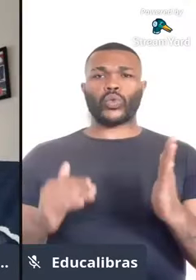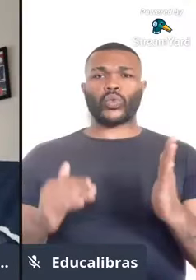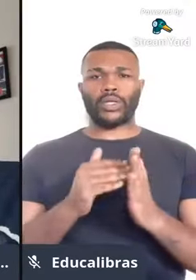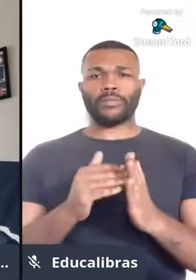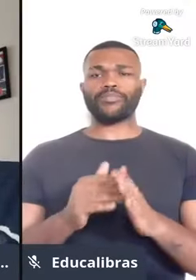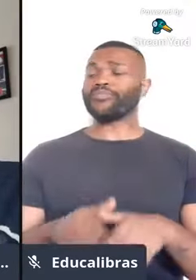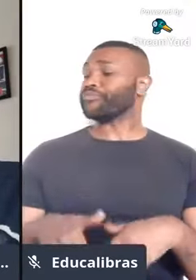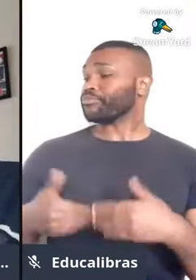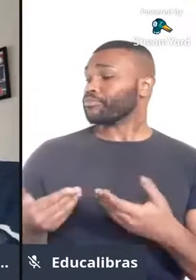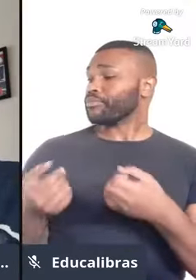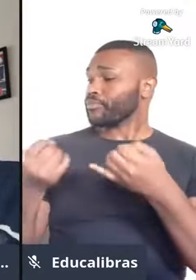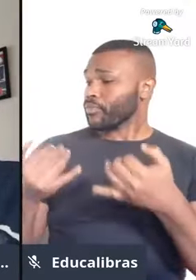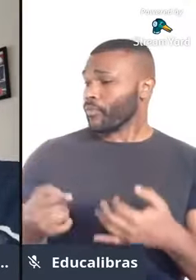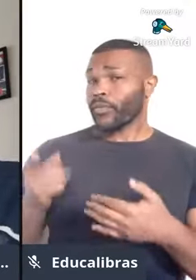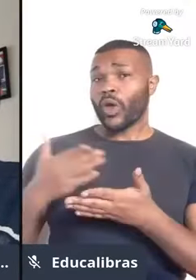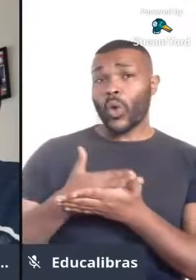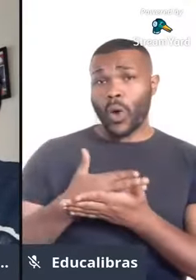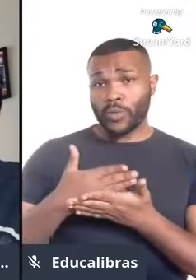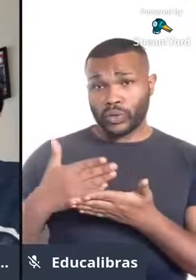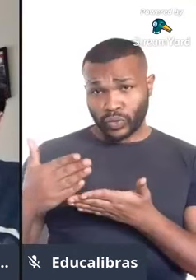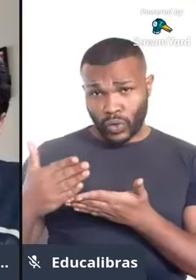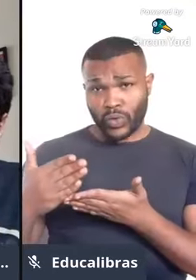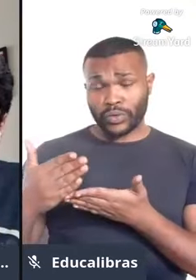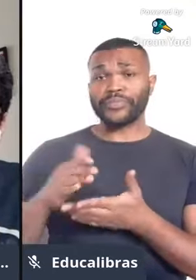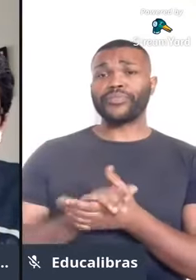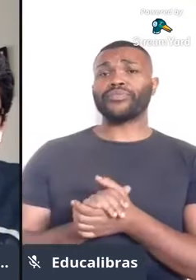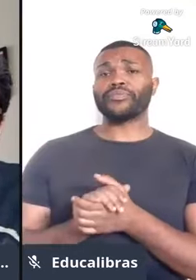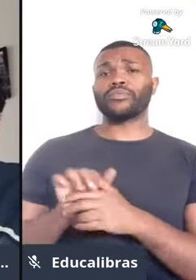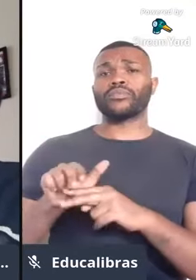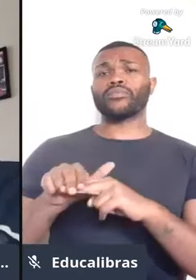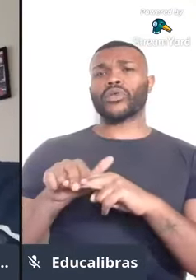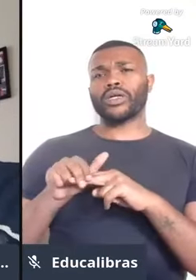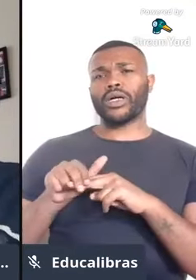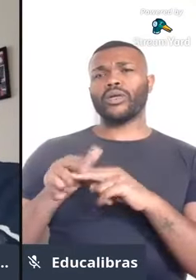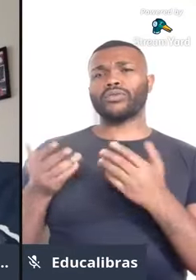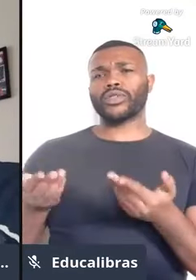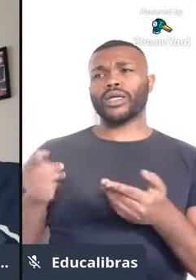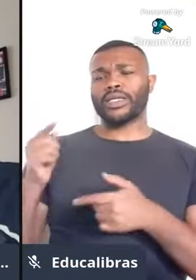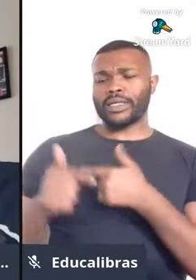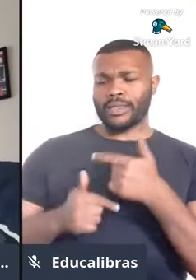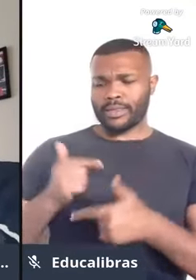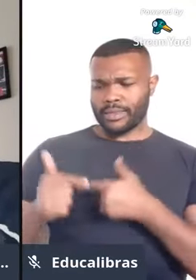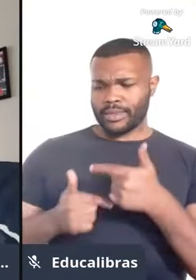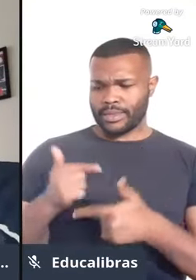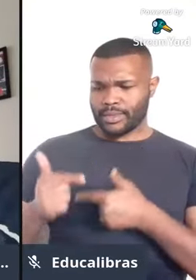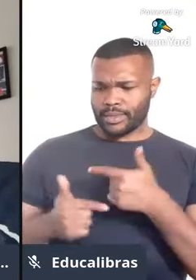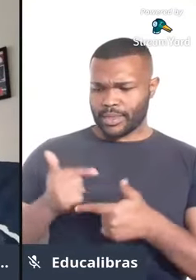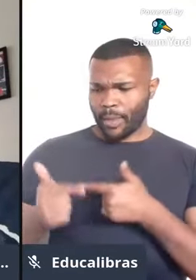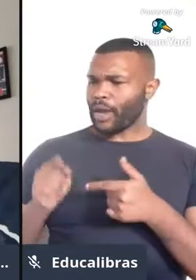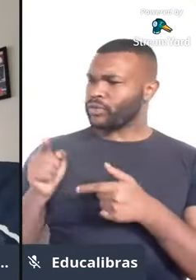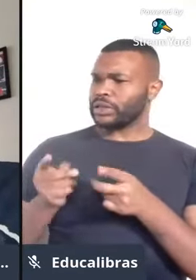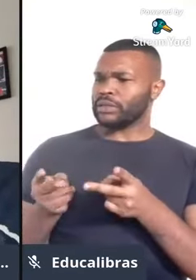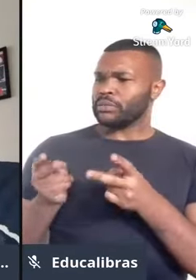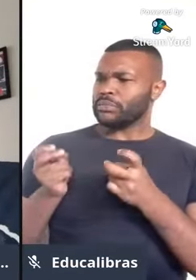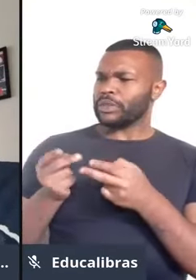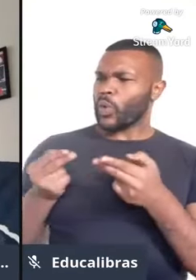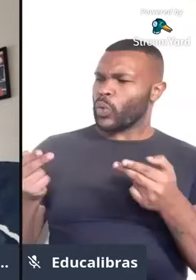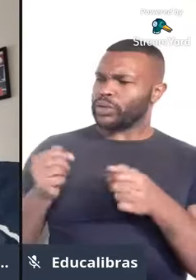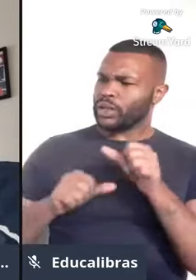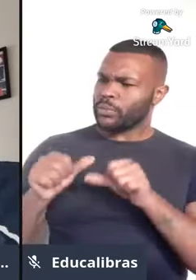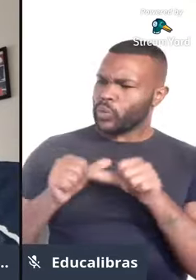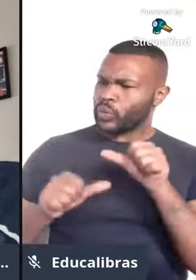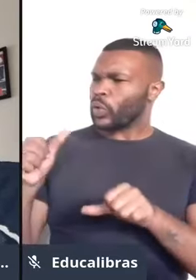que você começou até aqui, né, em função desse trabalho, você viu alguma coisa mudando na imprensa?